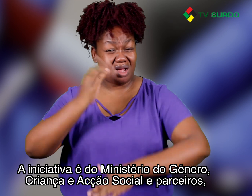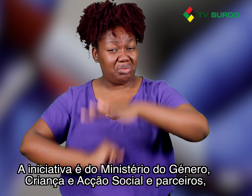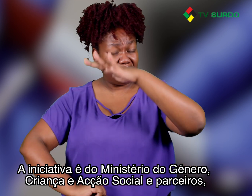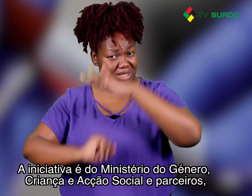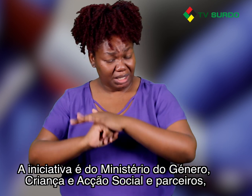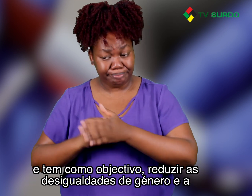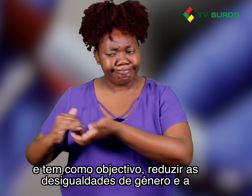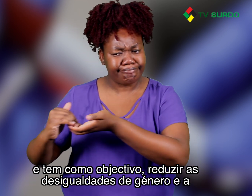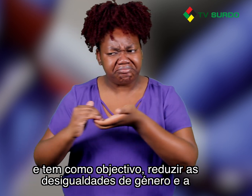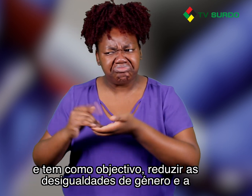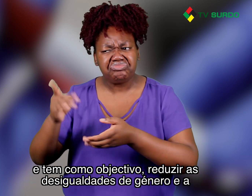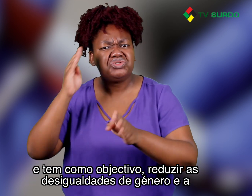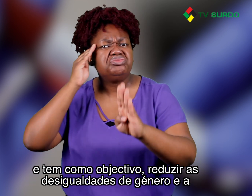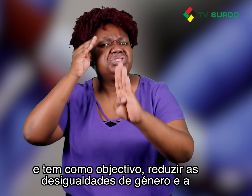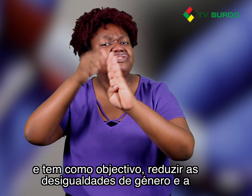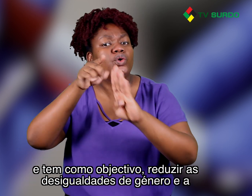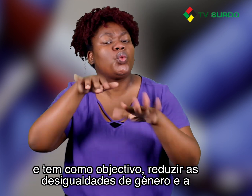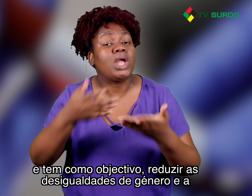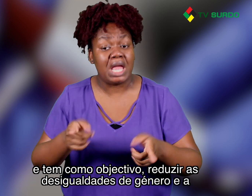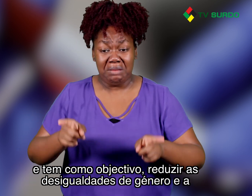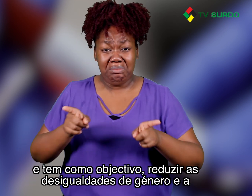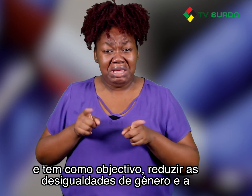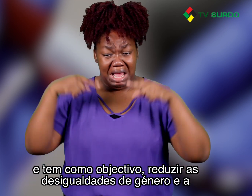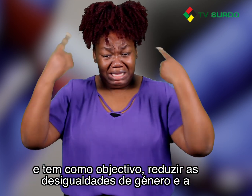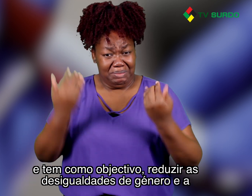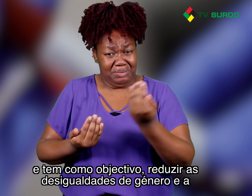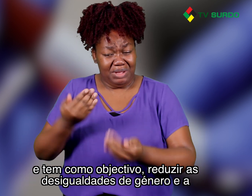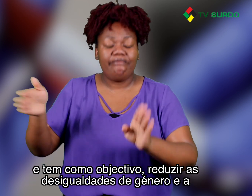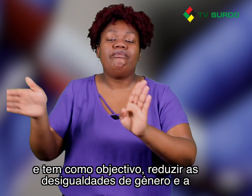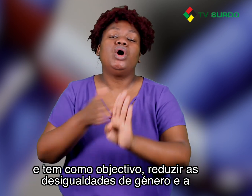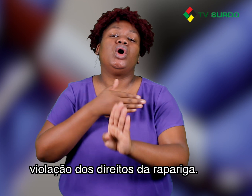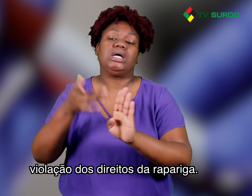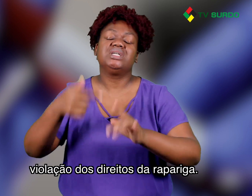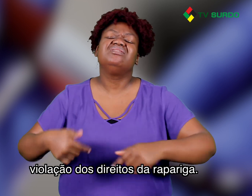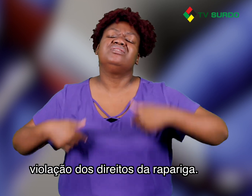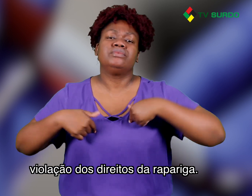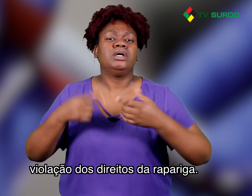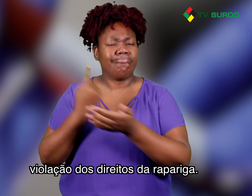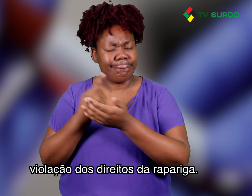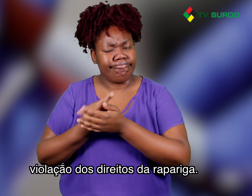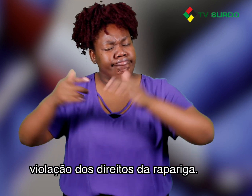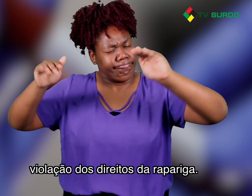parceiros e têm como objetivo reduzir as desigualidades de gênero e violação dos direitos das raparigas.